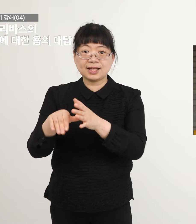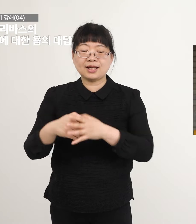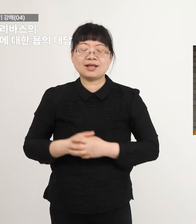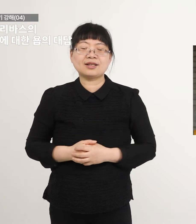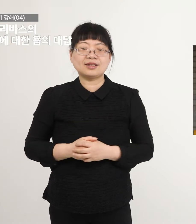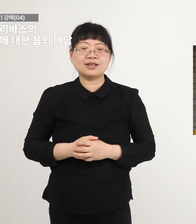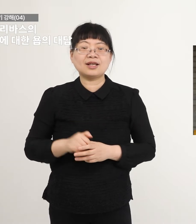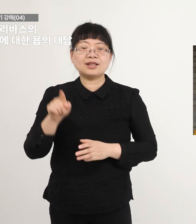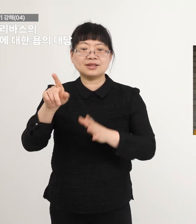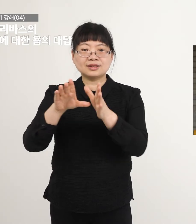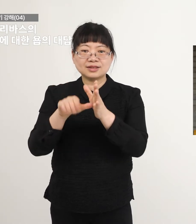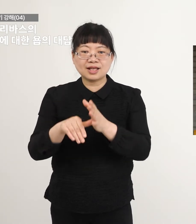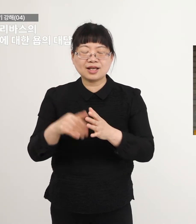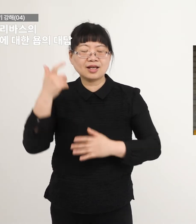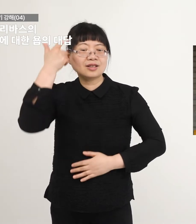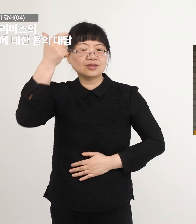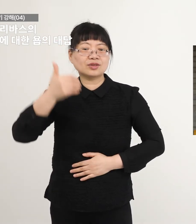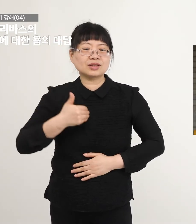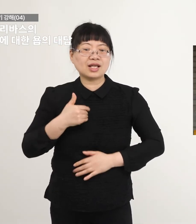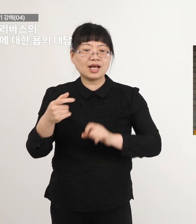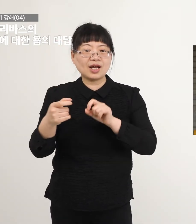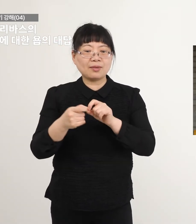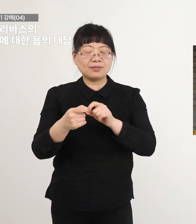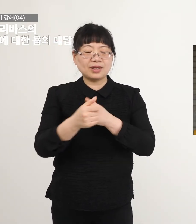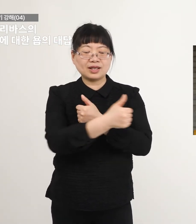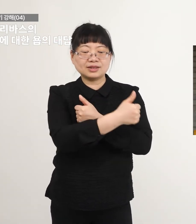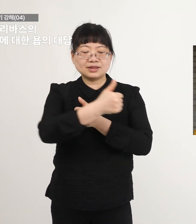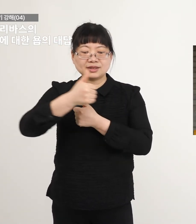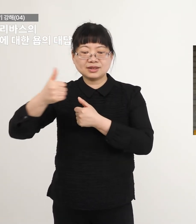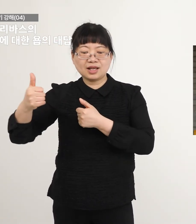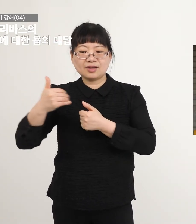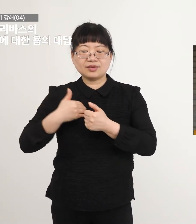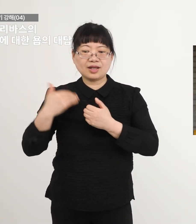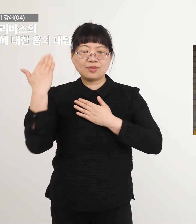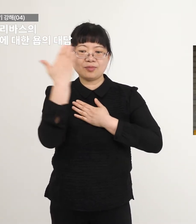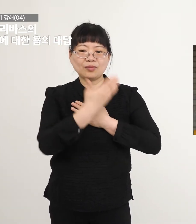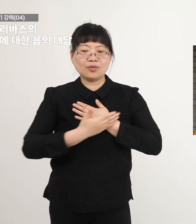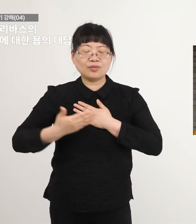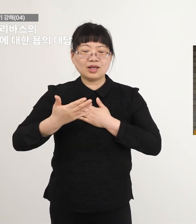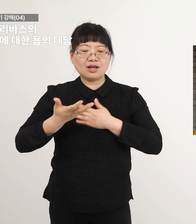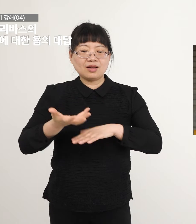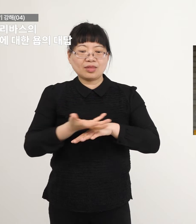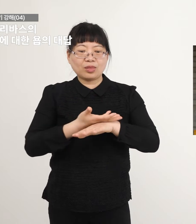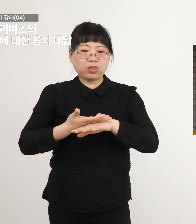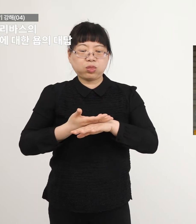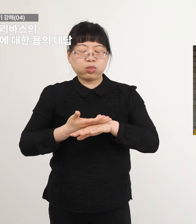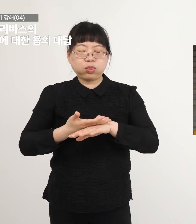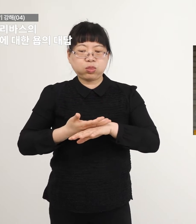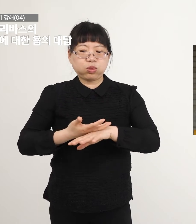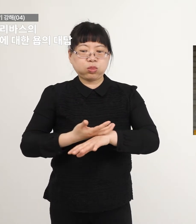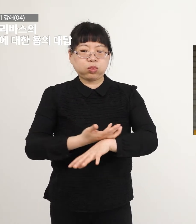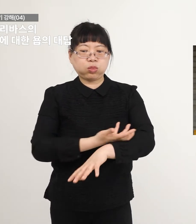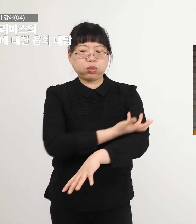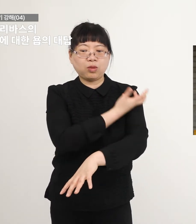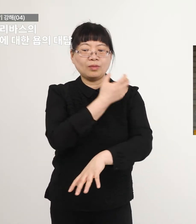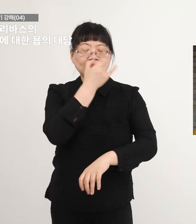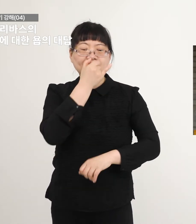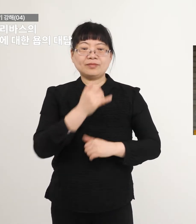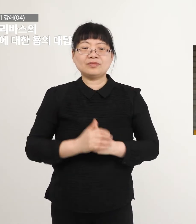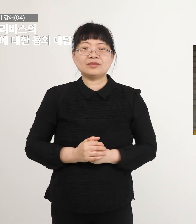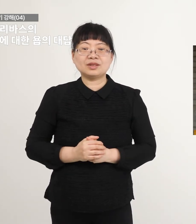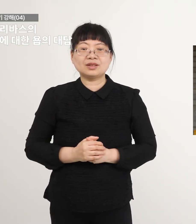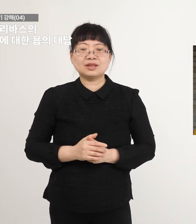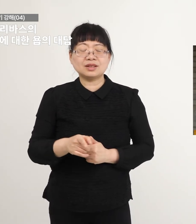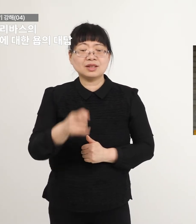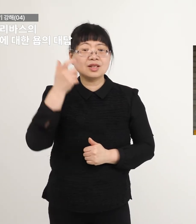그때에 영이 내 앞으로 지나매 내 몸에 털이 쭈뼛하였느니라.